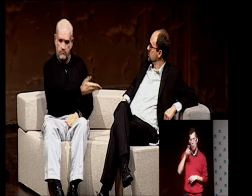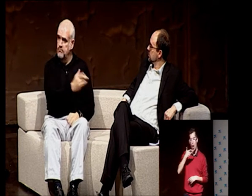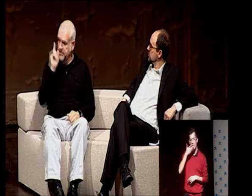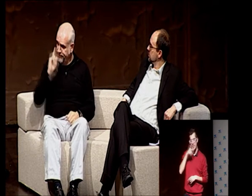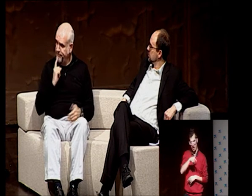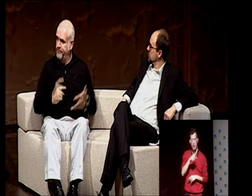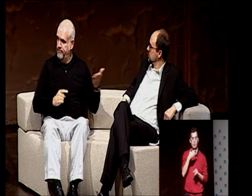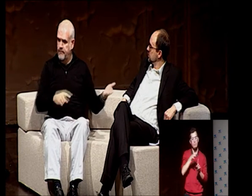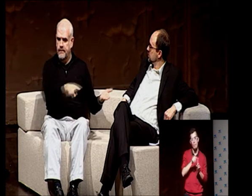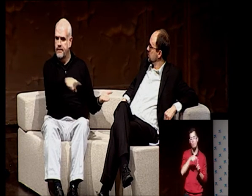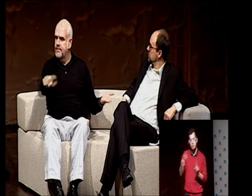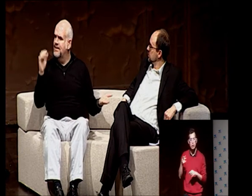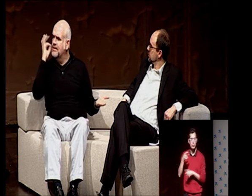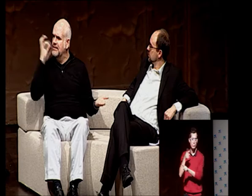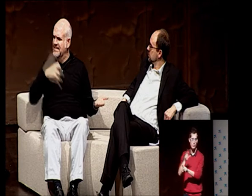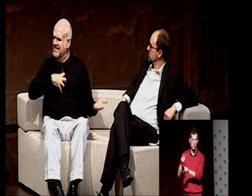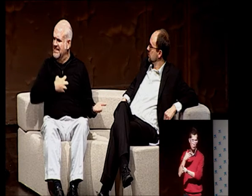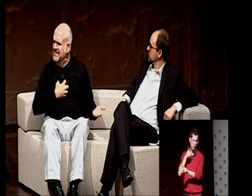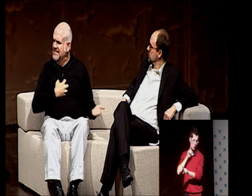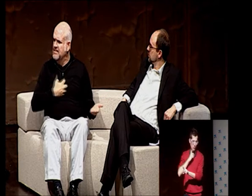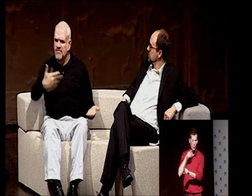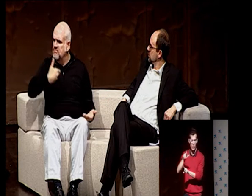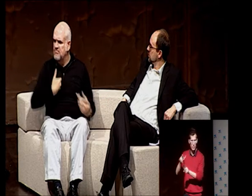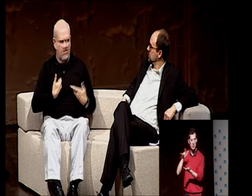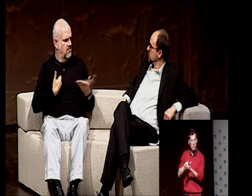de las personas oyentes